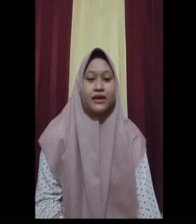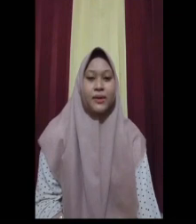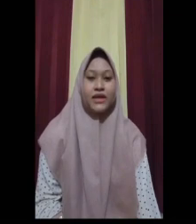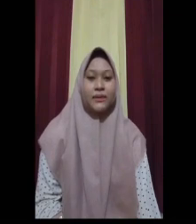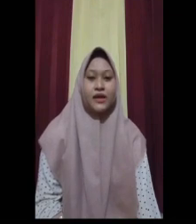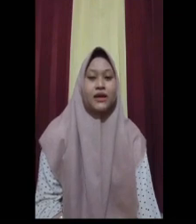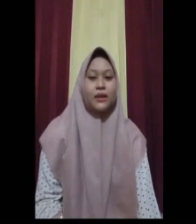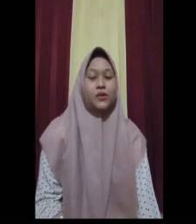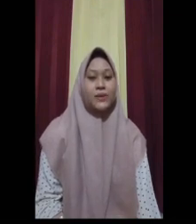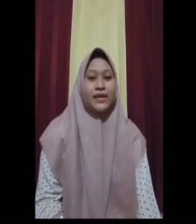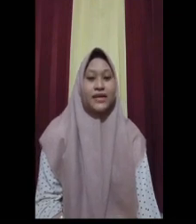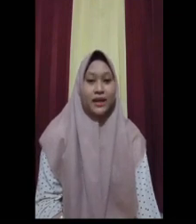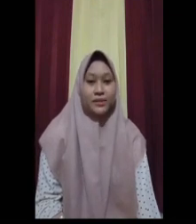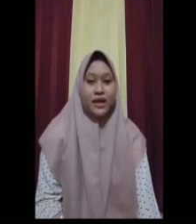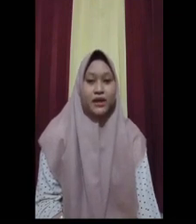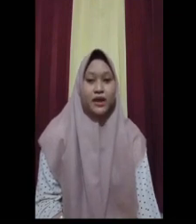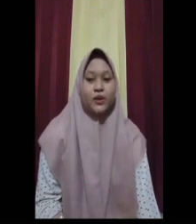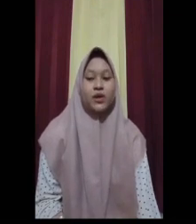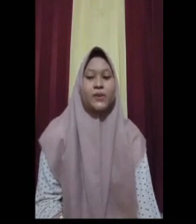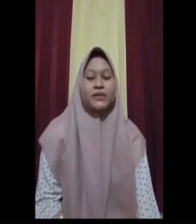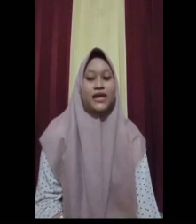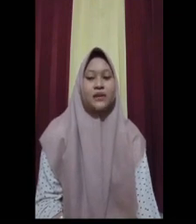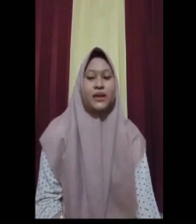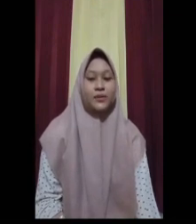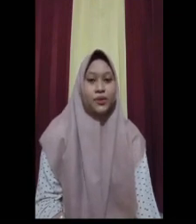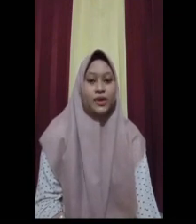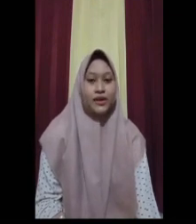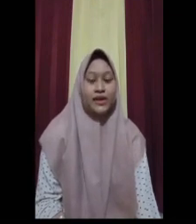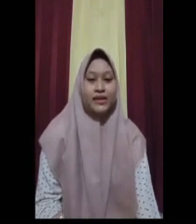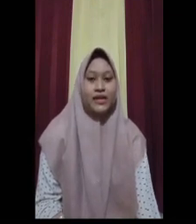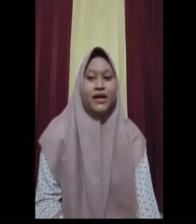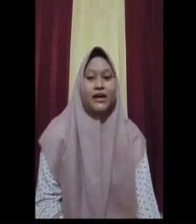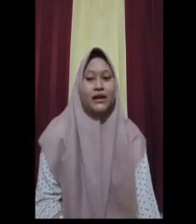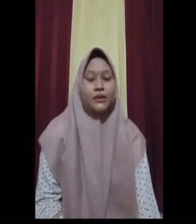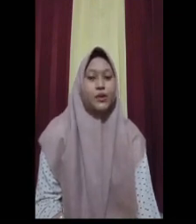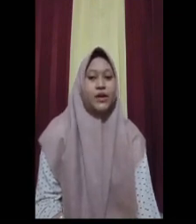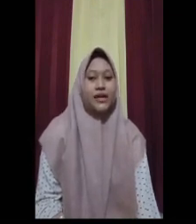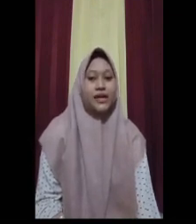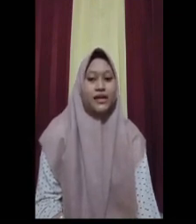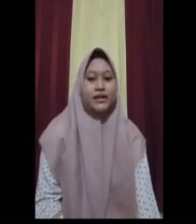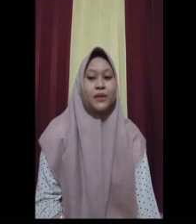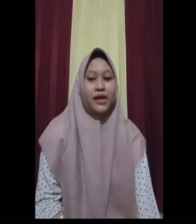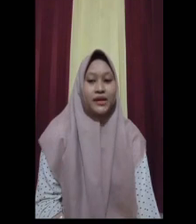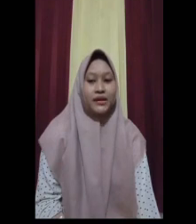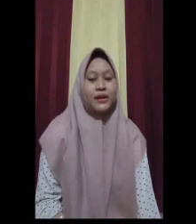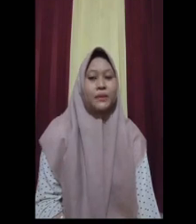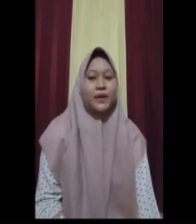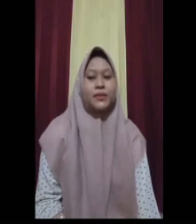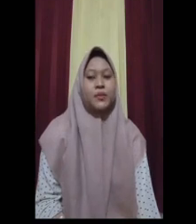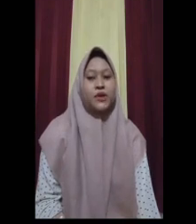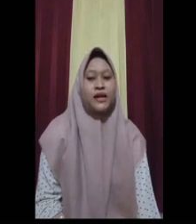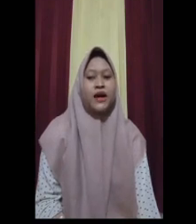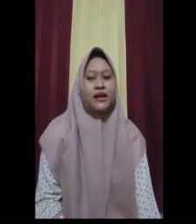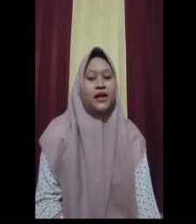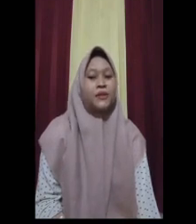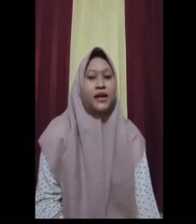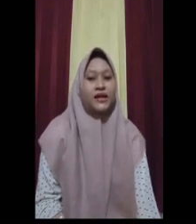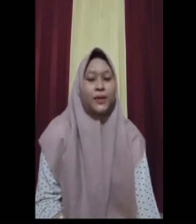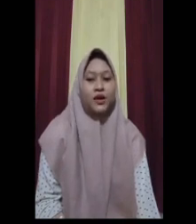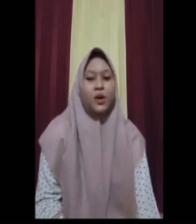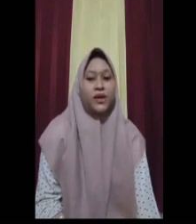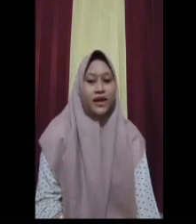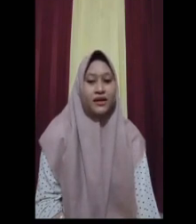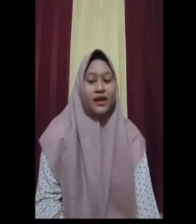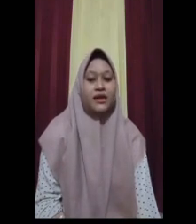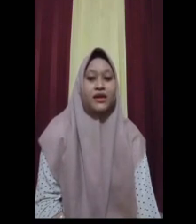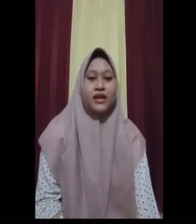Islam. Yang pertama, mengucapkan salam. Yang kedua, berbicara lemah lembut. Yang ketiga, menggunakan kata-kata yang baik. Yang keempat, menyebutkan hal-hal yang baik